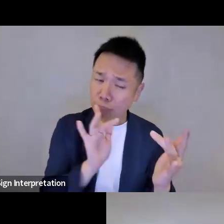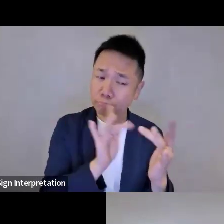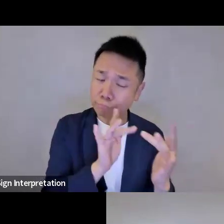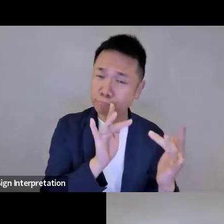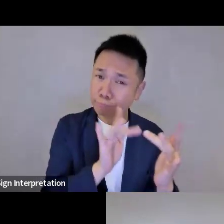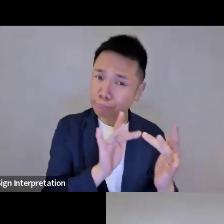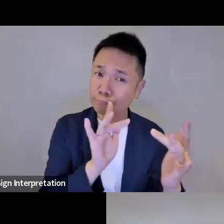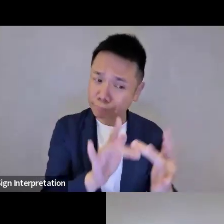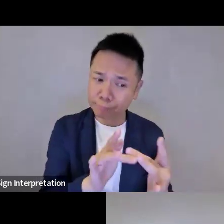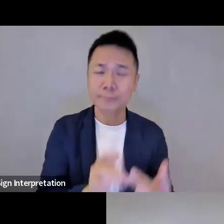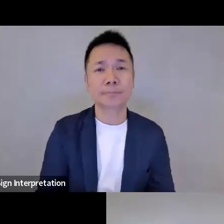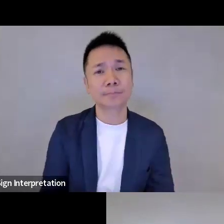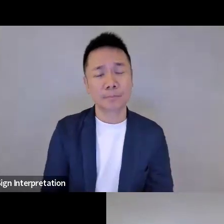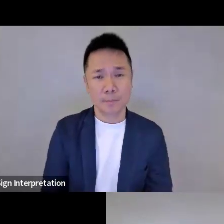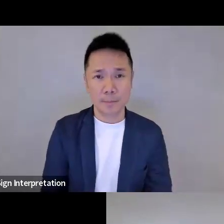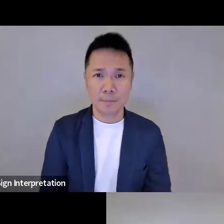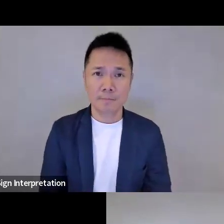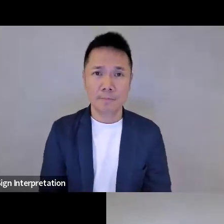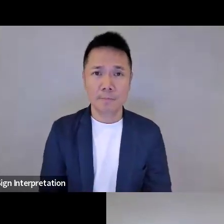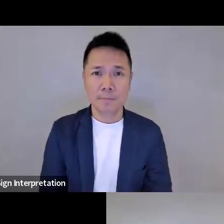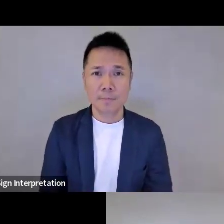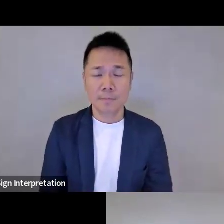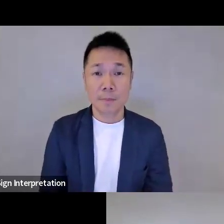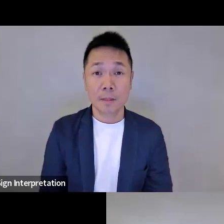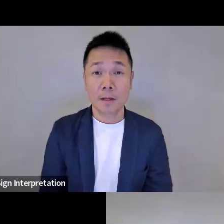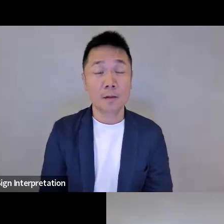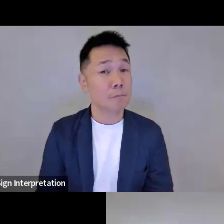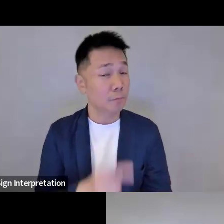是，但是我回到加纳之后，我们